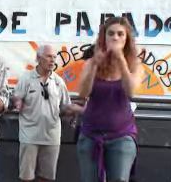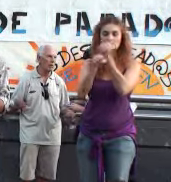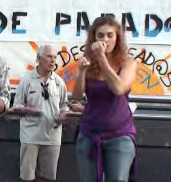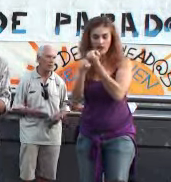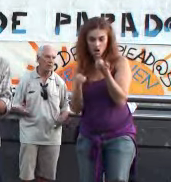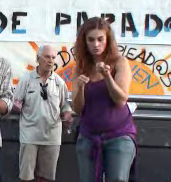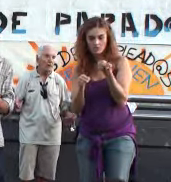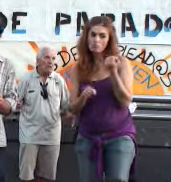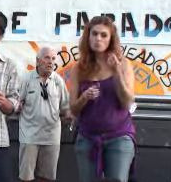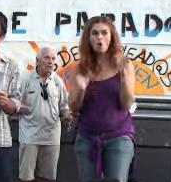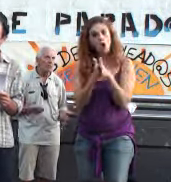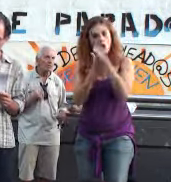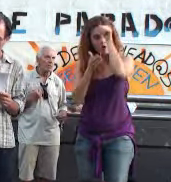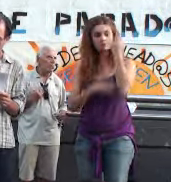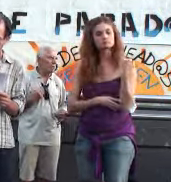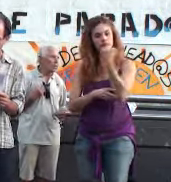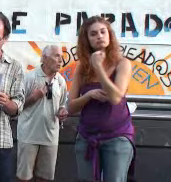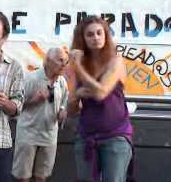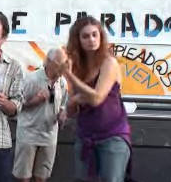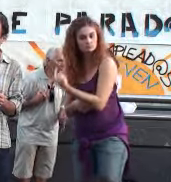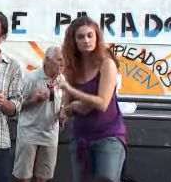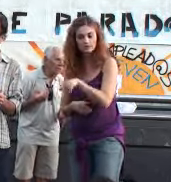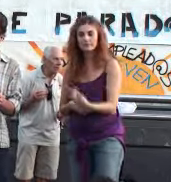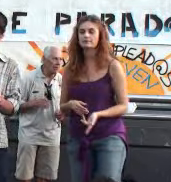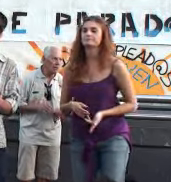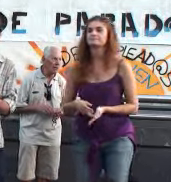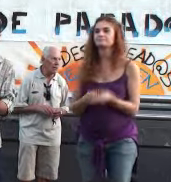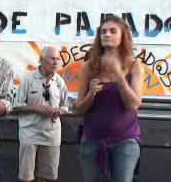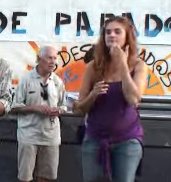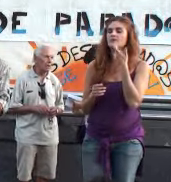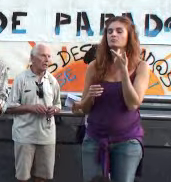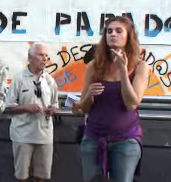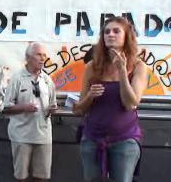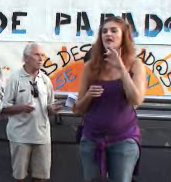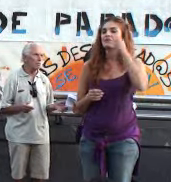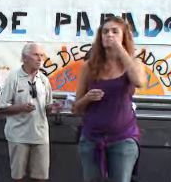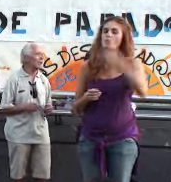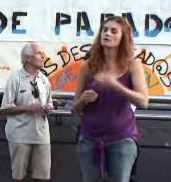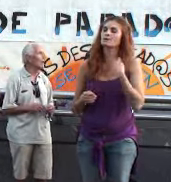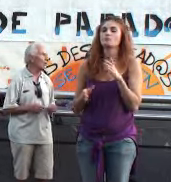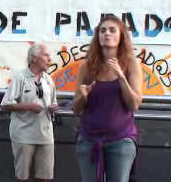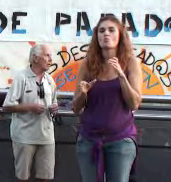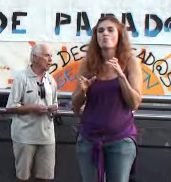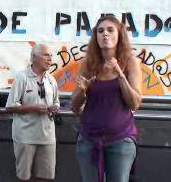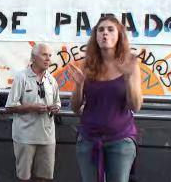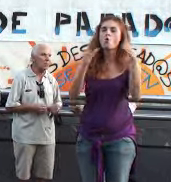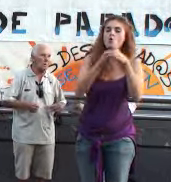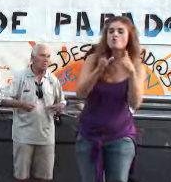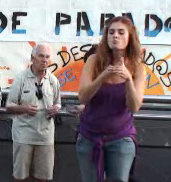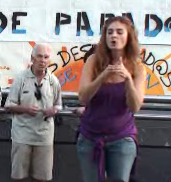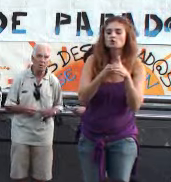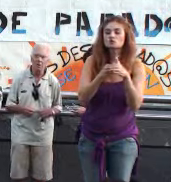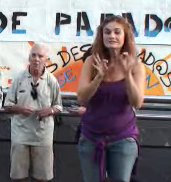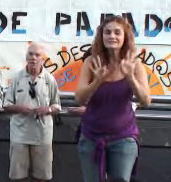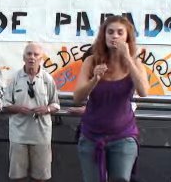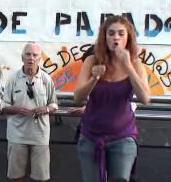trabajo, pero han aportado buenas ideas para gestionar grupos de producción y grupos de consumo. Un proyecto de